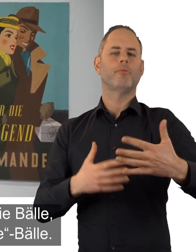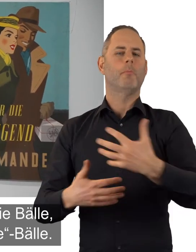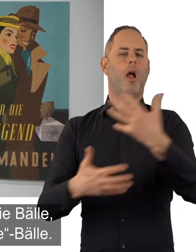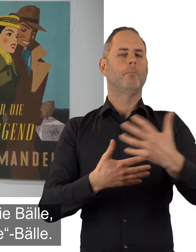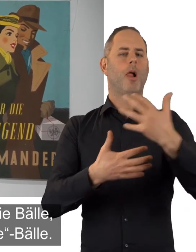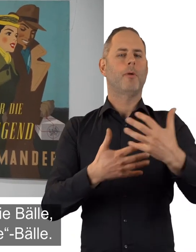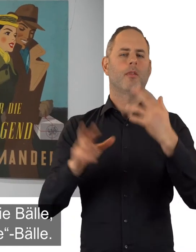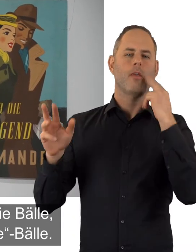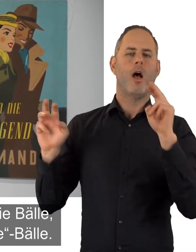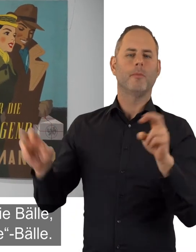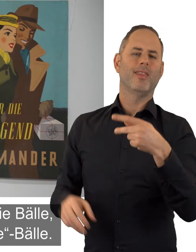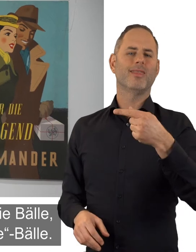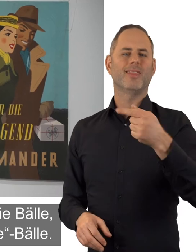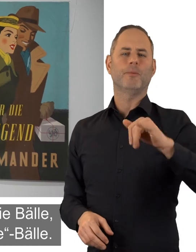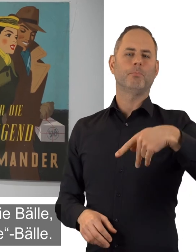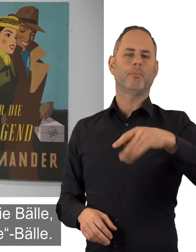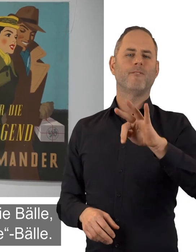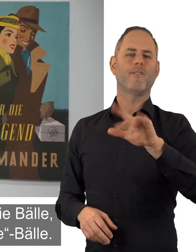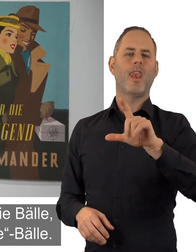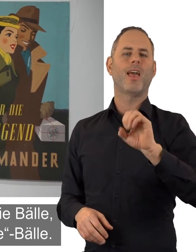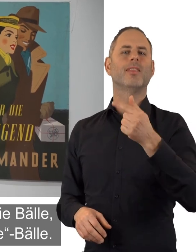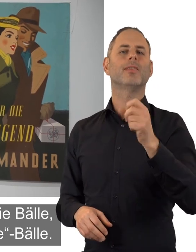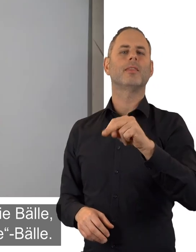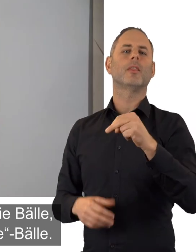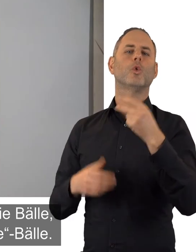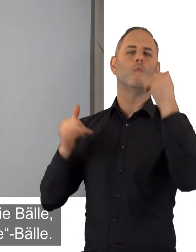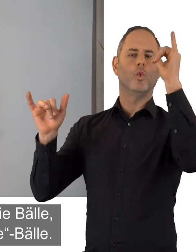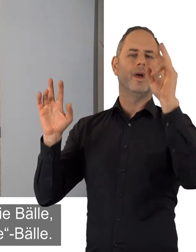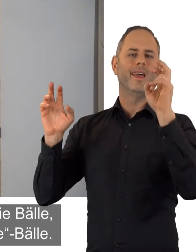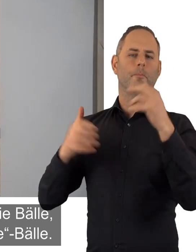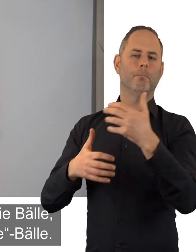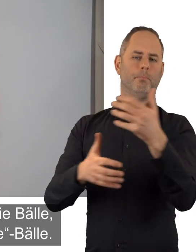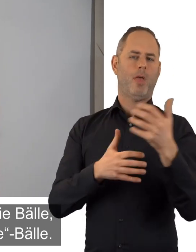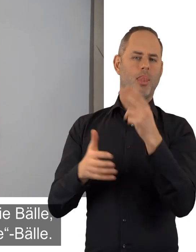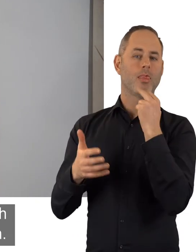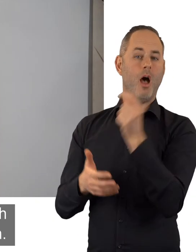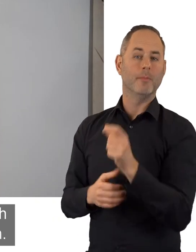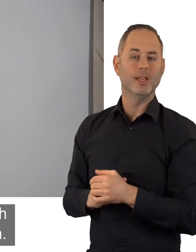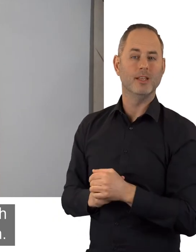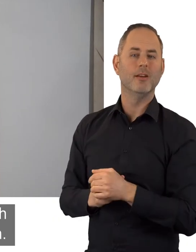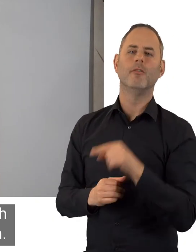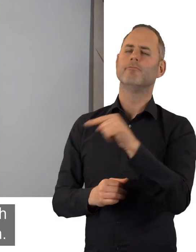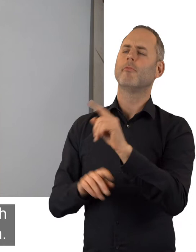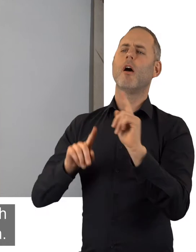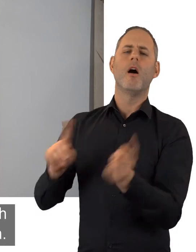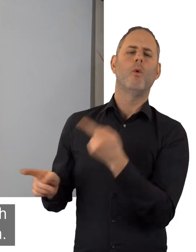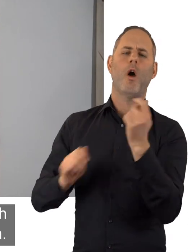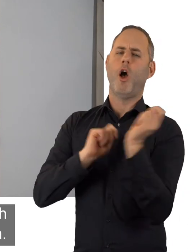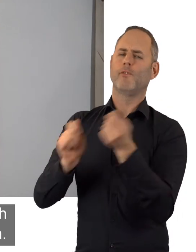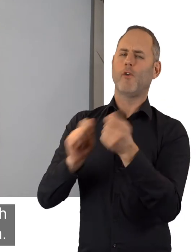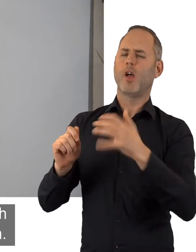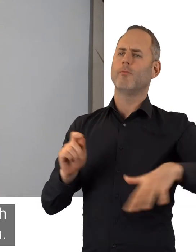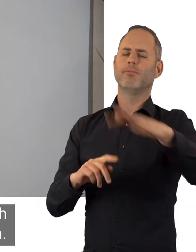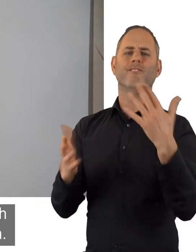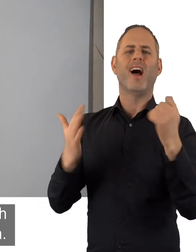die Bälle, die sogenannten dipfelten Kühebälle. Er hat auch